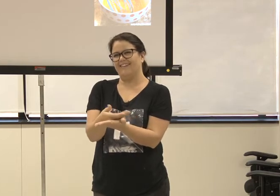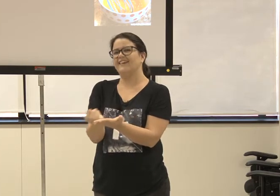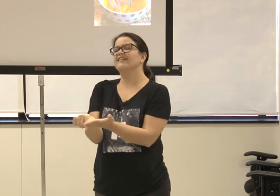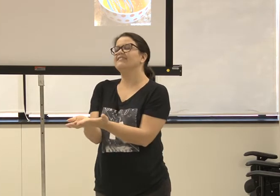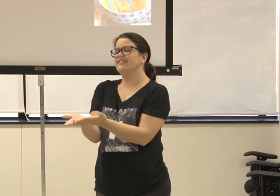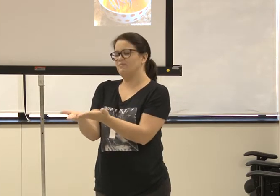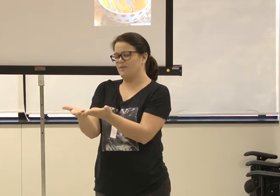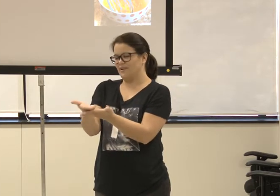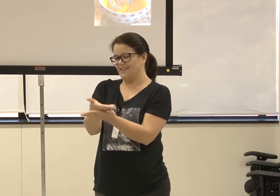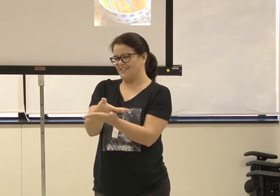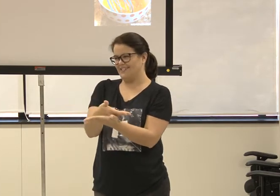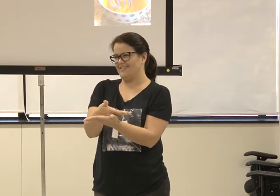Tapioca.